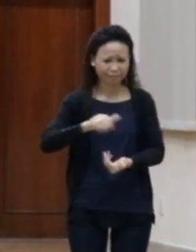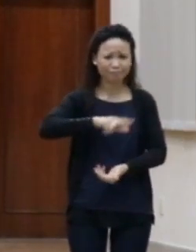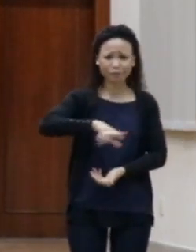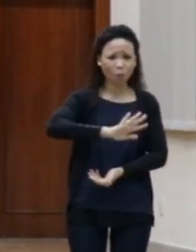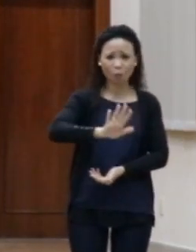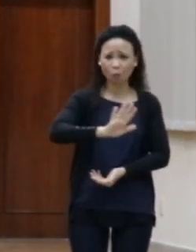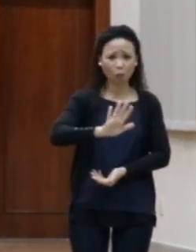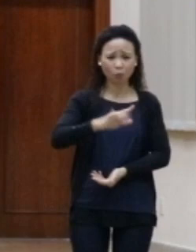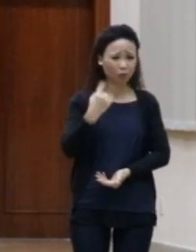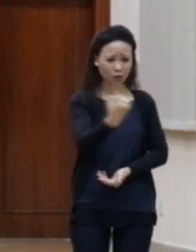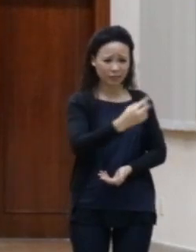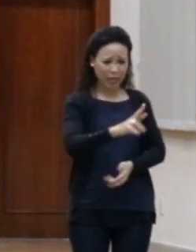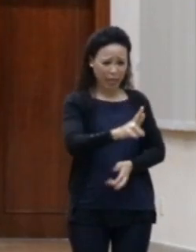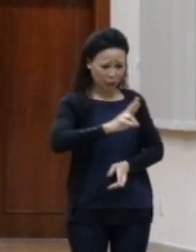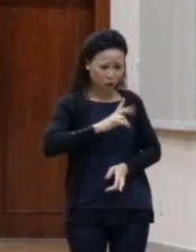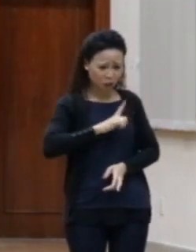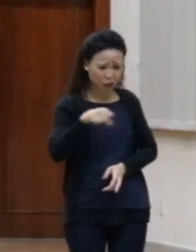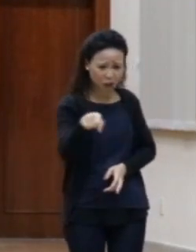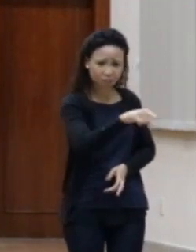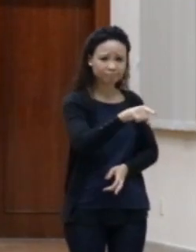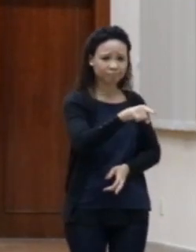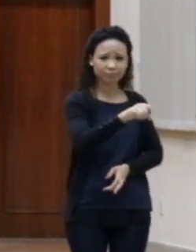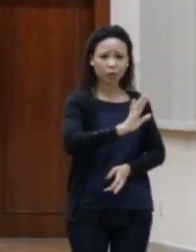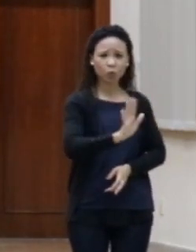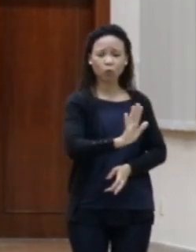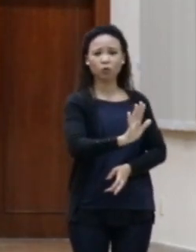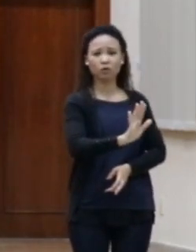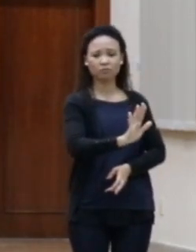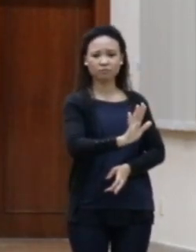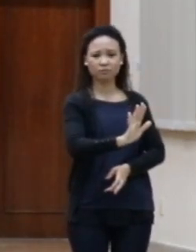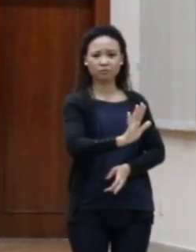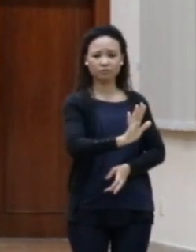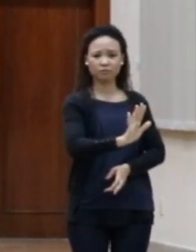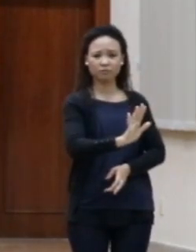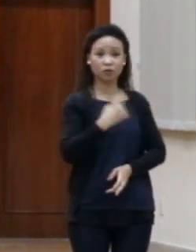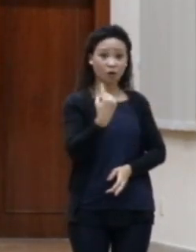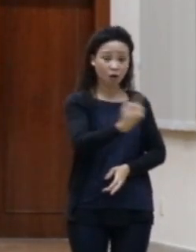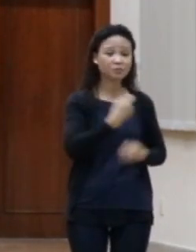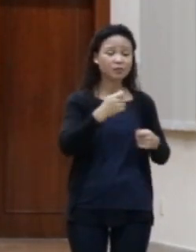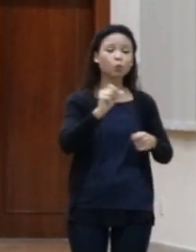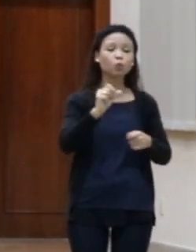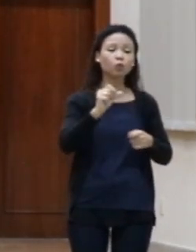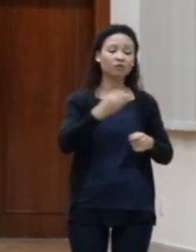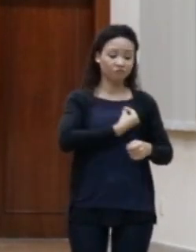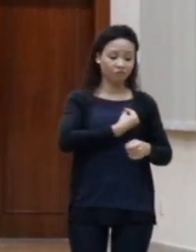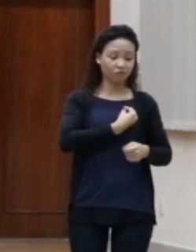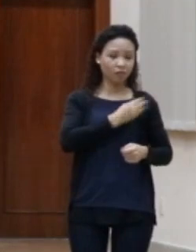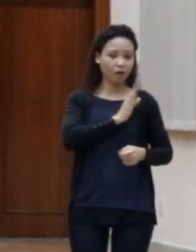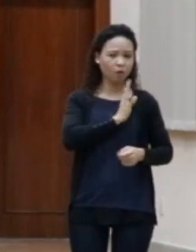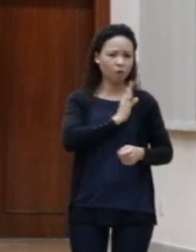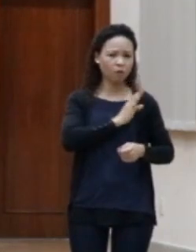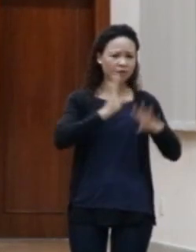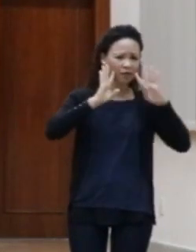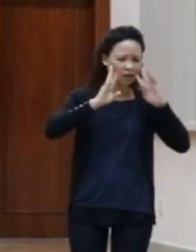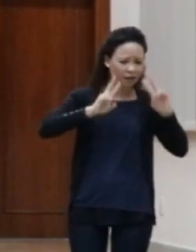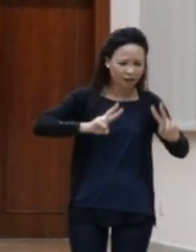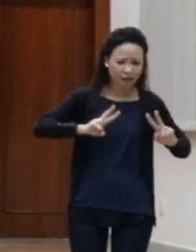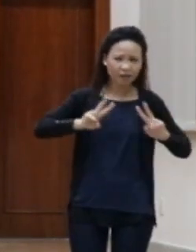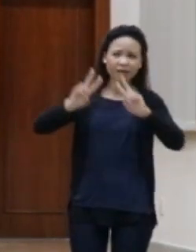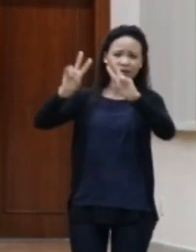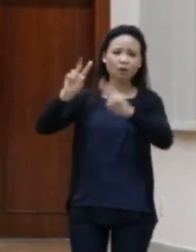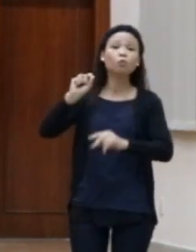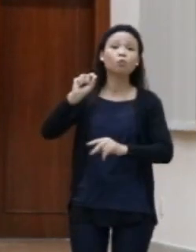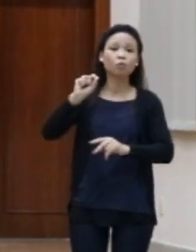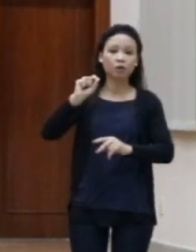às nossas dores, não responde aos nossos sofrimentos, mas pelo contrário, fixemos os nossos olhos naquilo que não se vê,